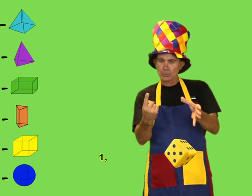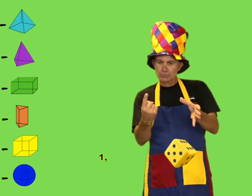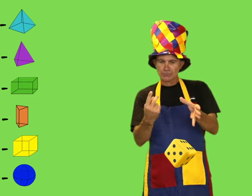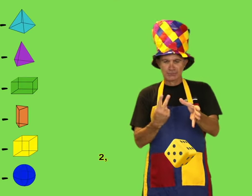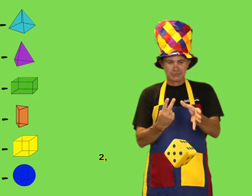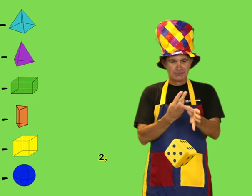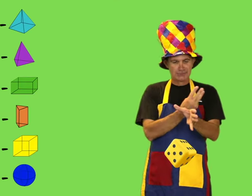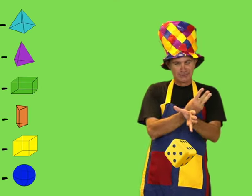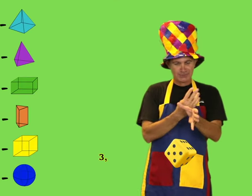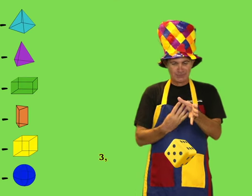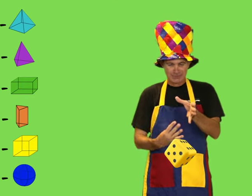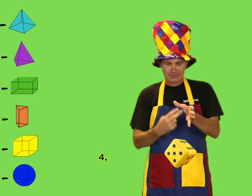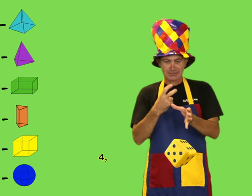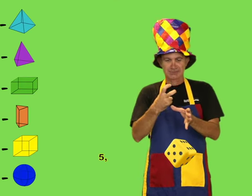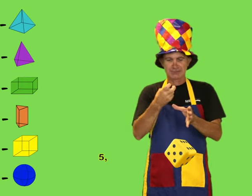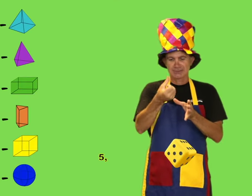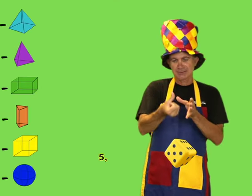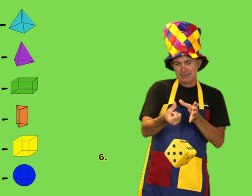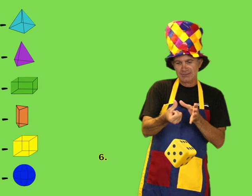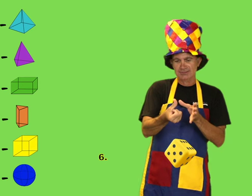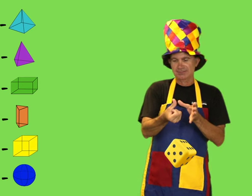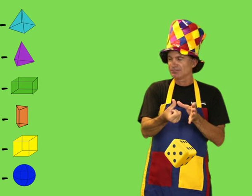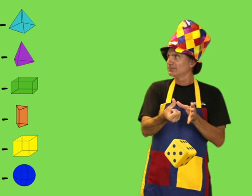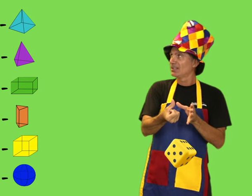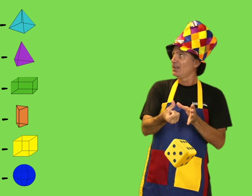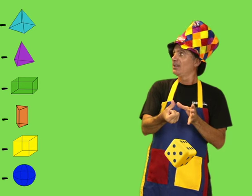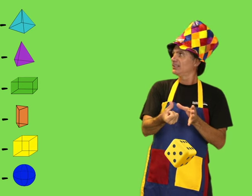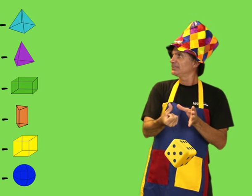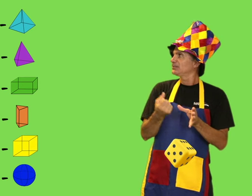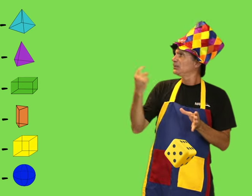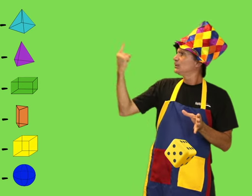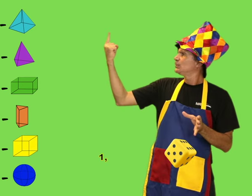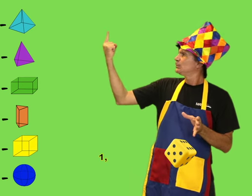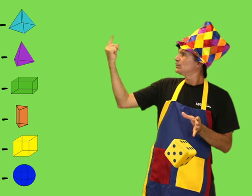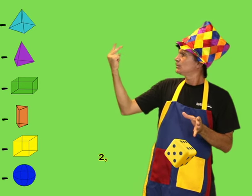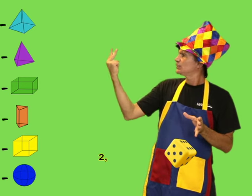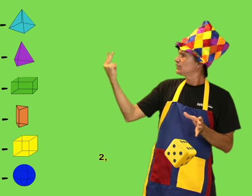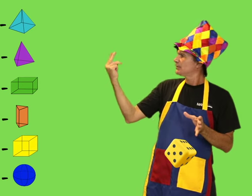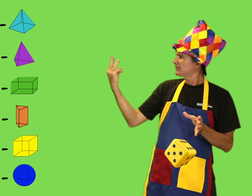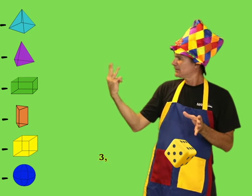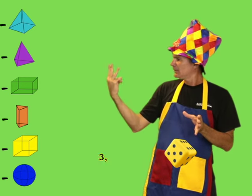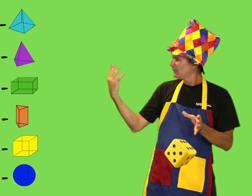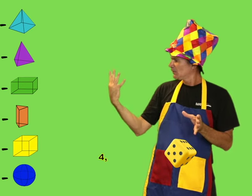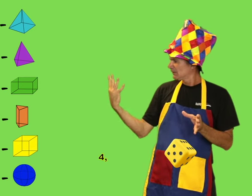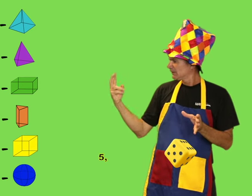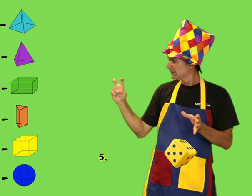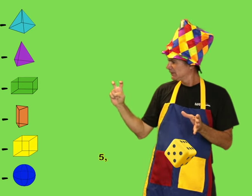Um, dois, três, quatro, cinco, seis. Um, dois, três, quatro,